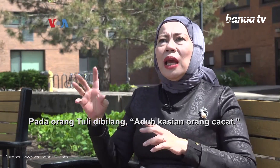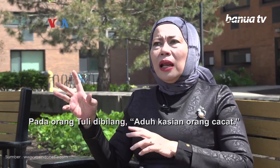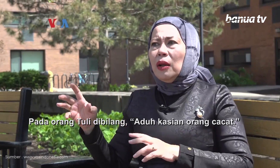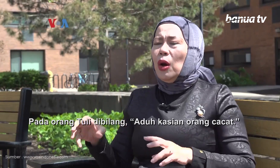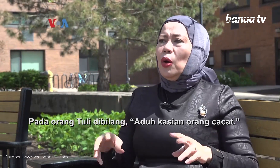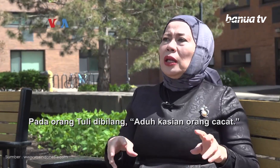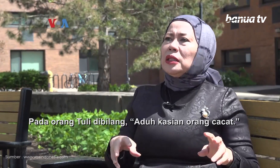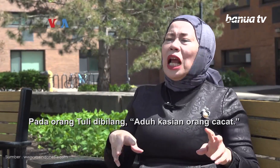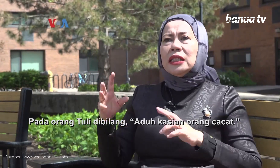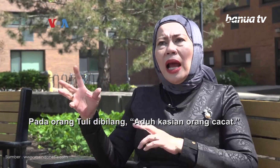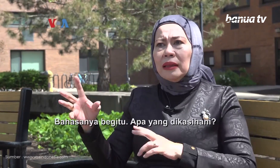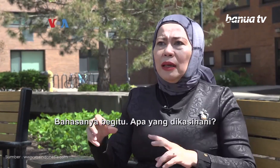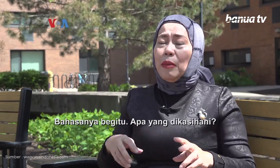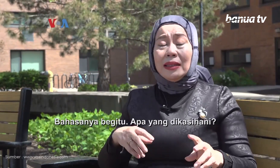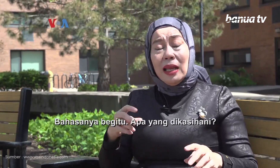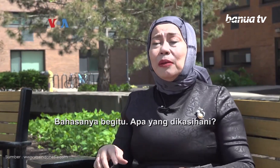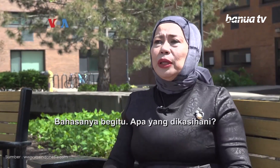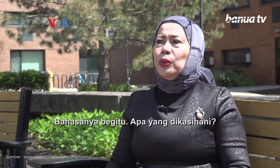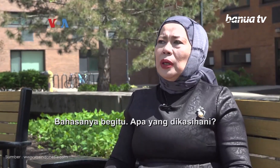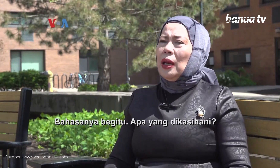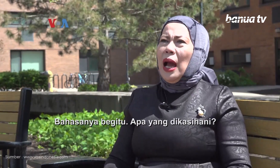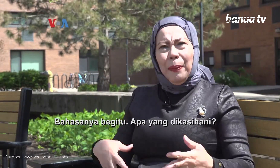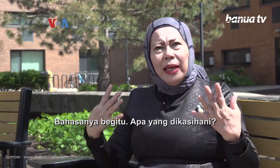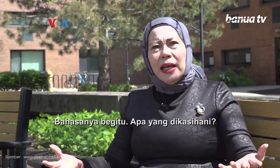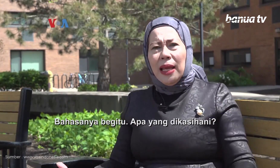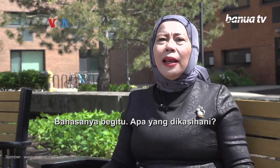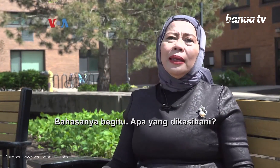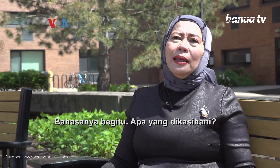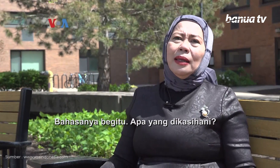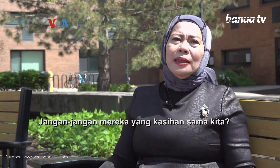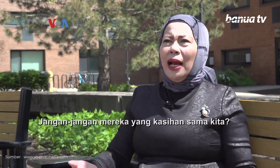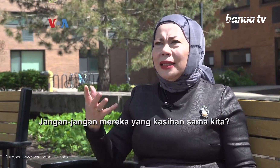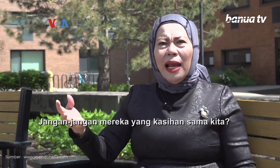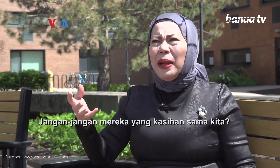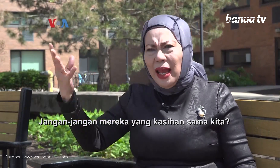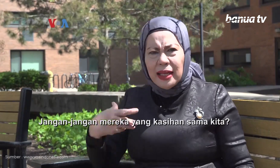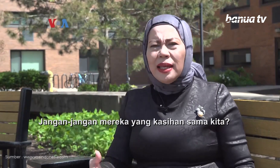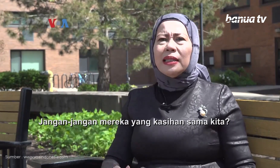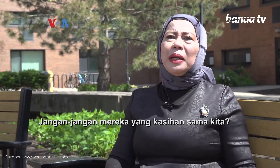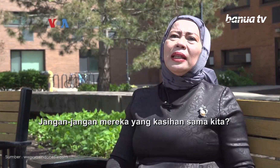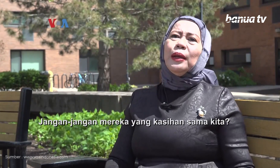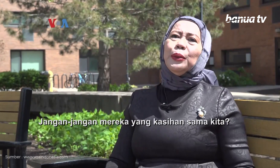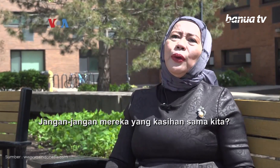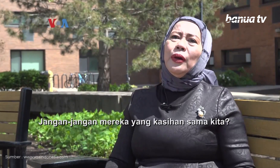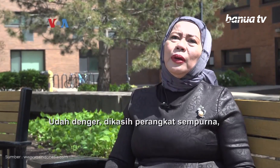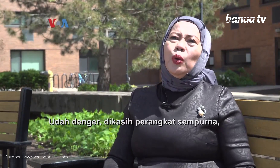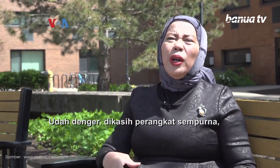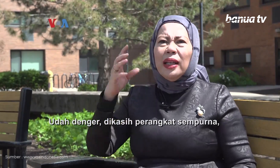orang yang cacat bahasanya begitu apa yang dikasihani jangan-jangan mereka yang kasihan sama kita gitu udah